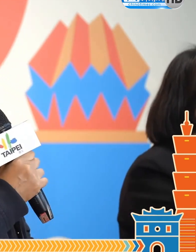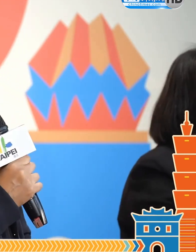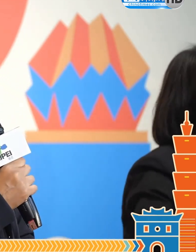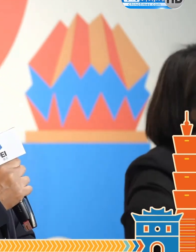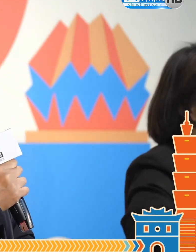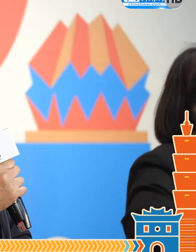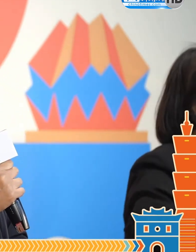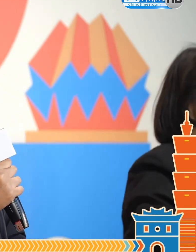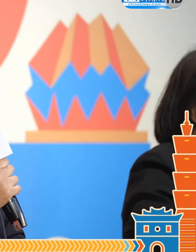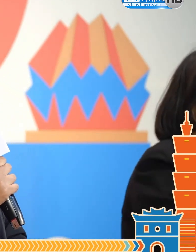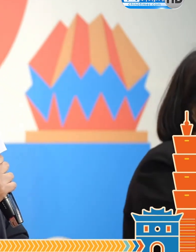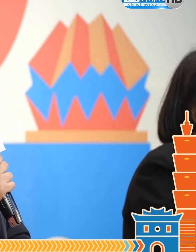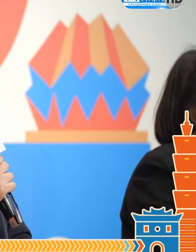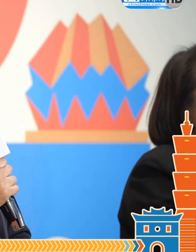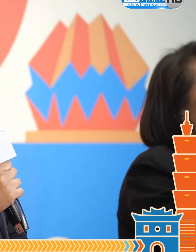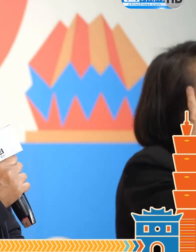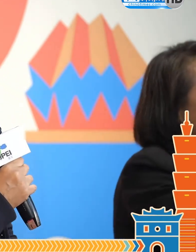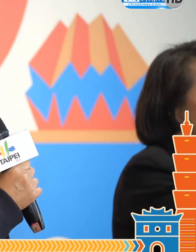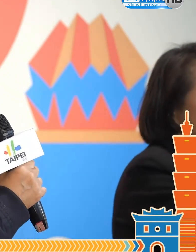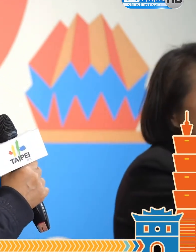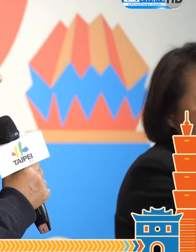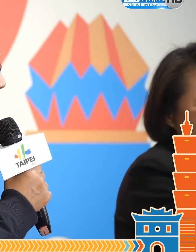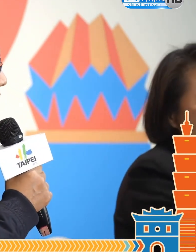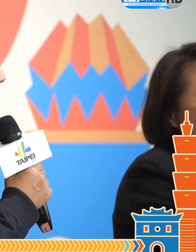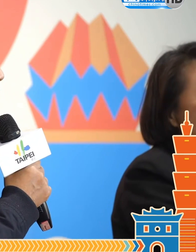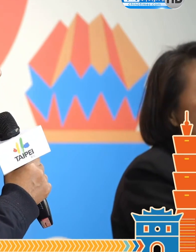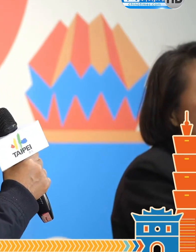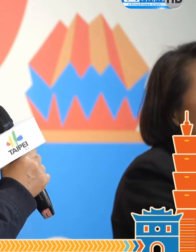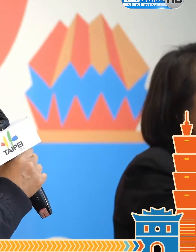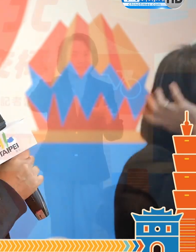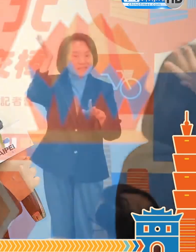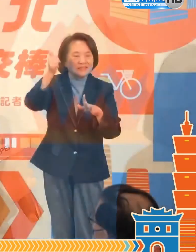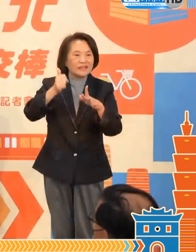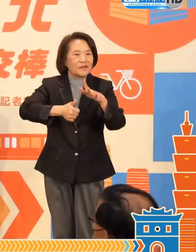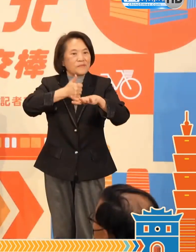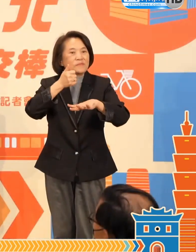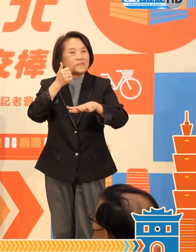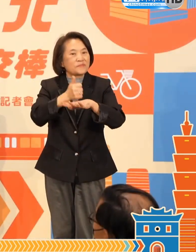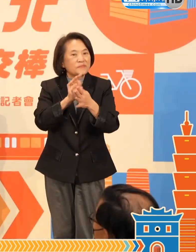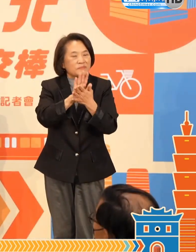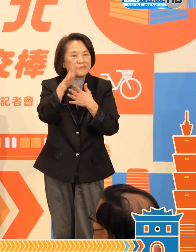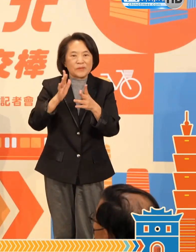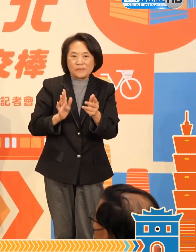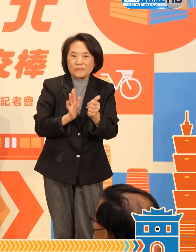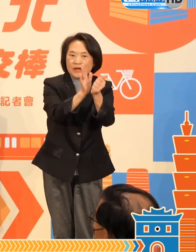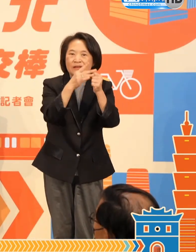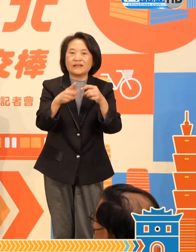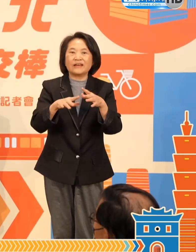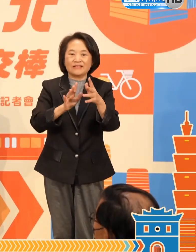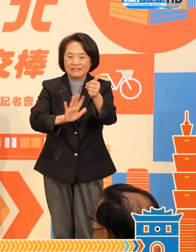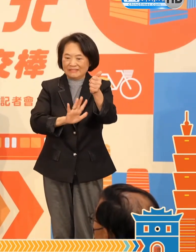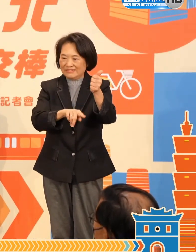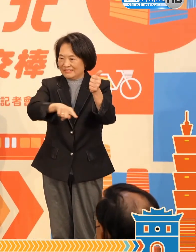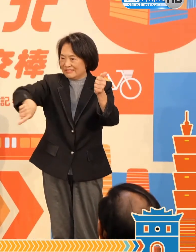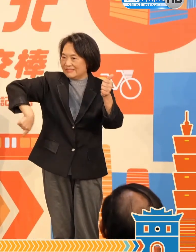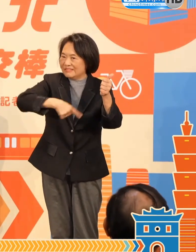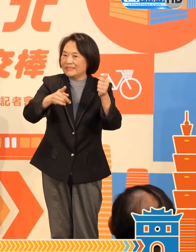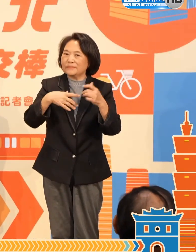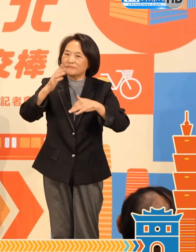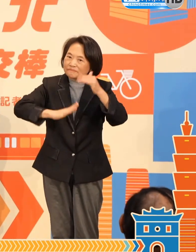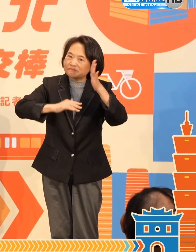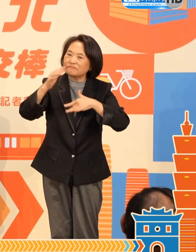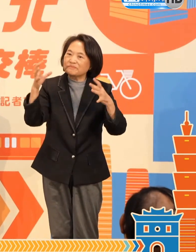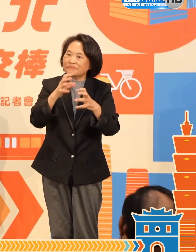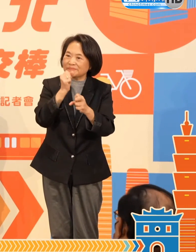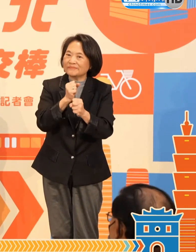以这个其实是这些所有的点点滴滴，其实都因为市长的支持，让还有很多市府团队的共同的合作努力，